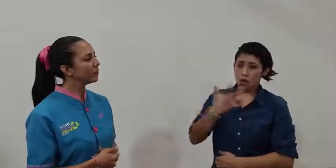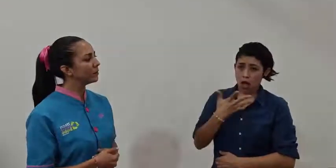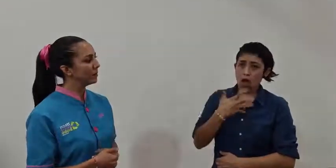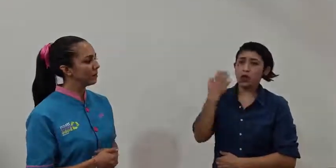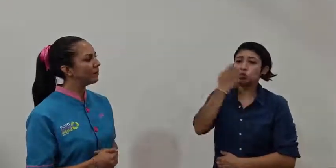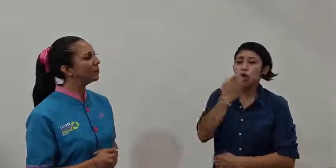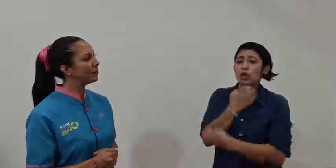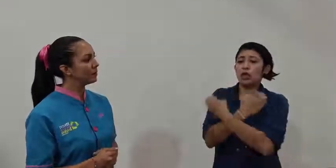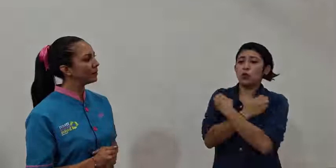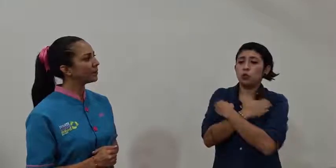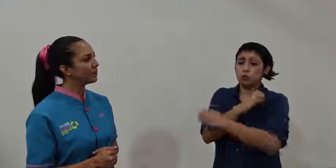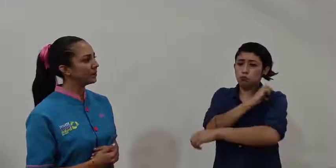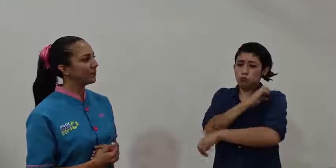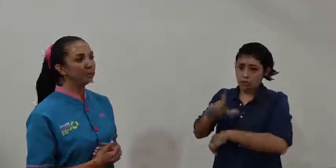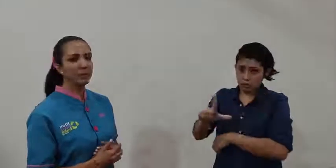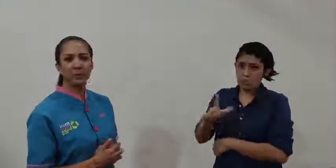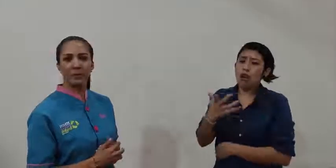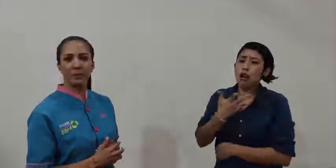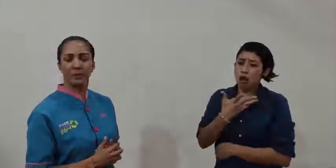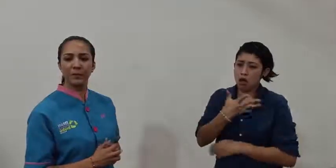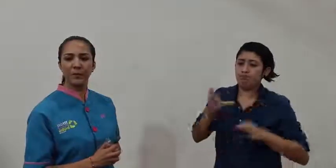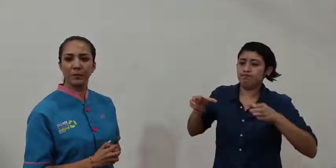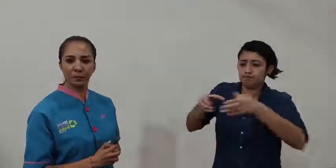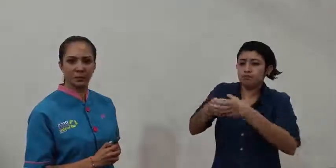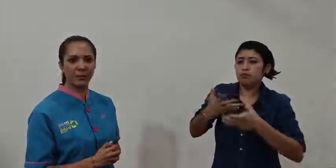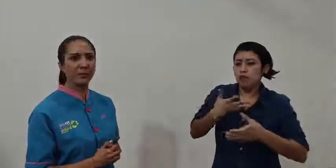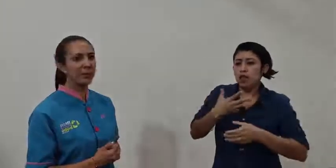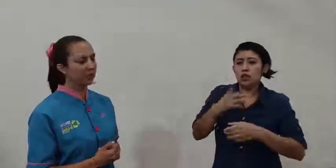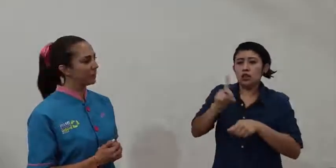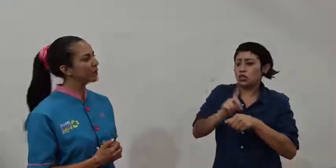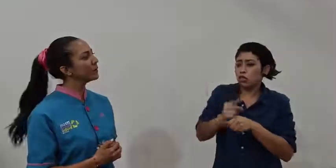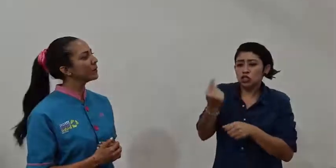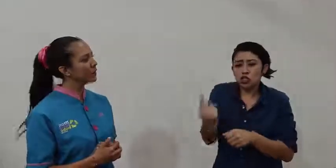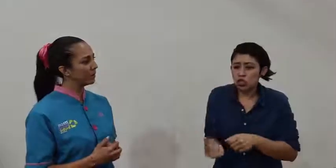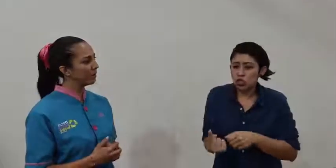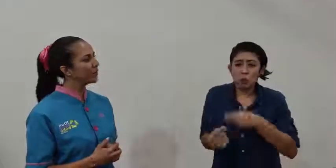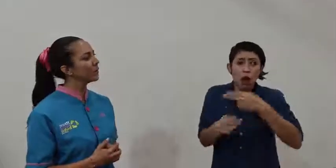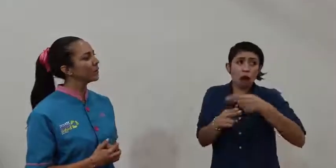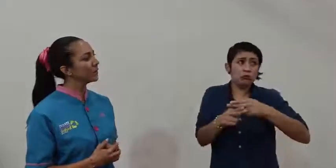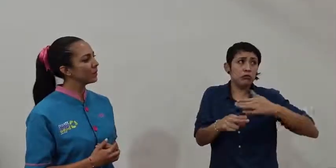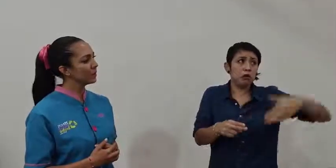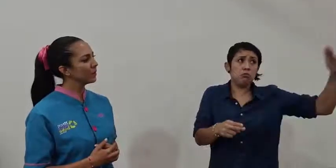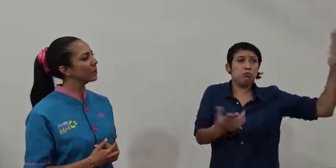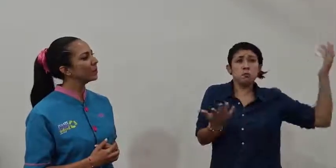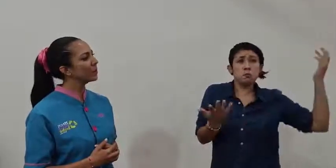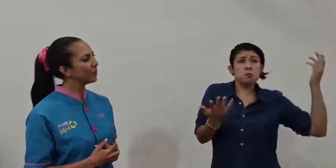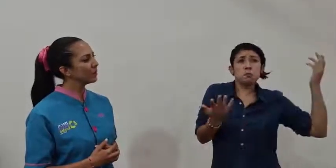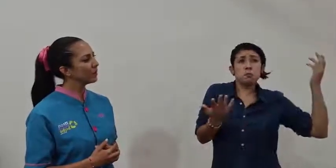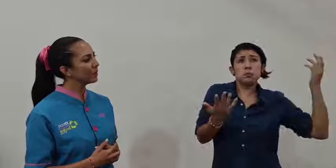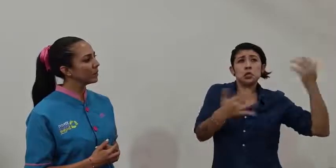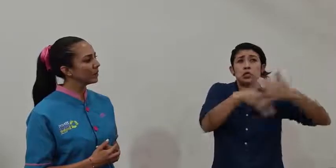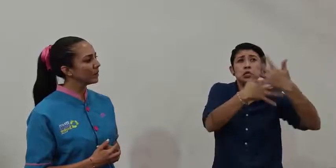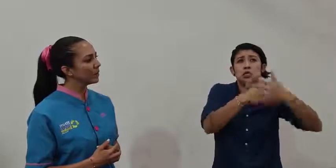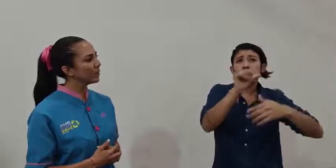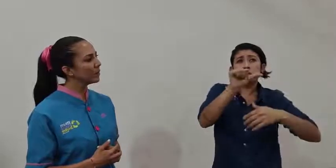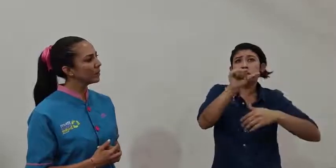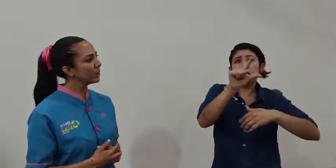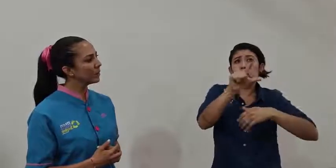Bueno, aquí en Morelia hay una escuela de educación especial donde atienden a niños muy,